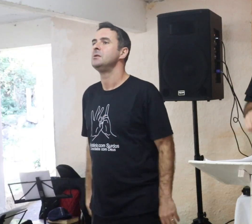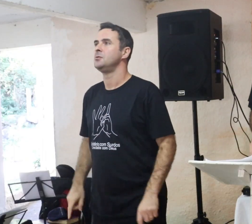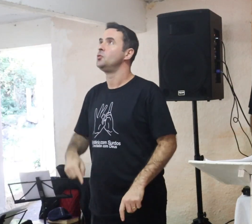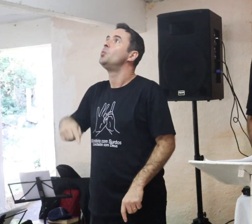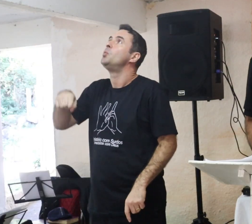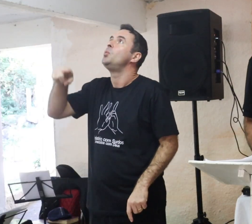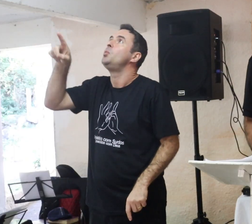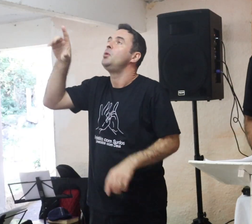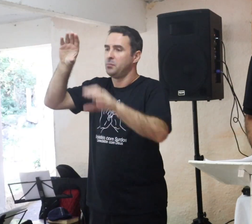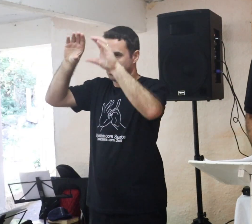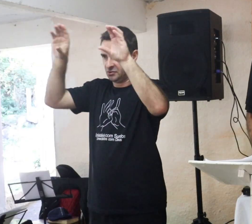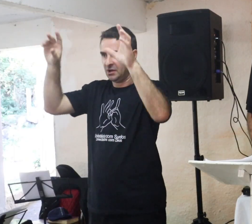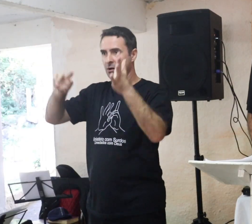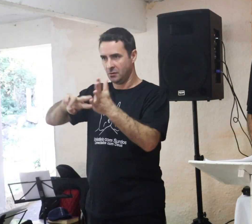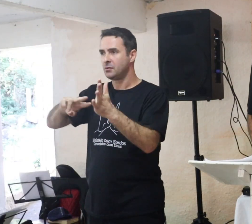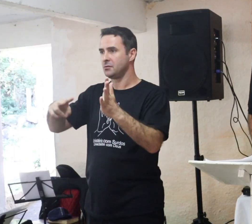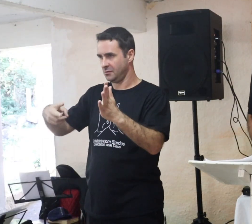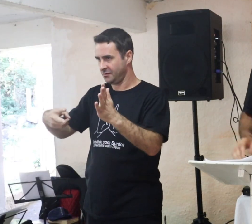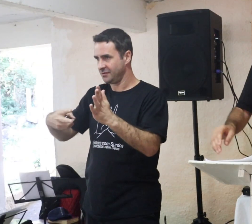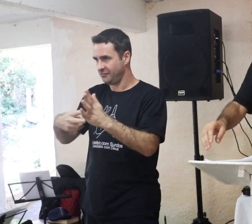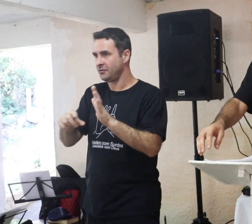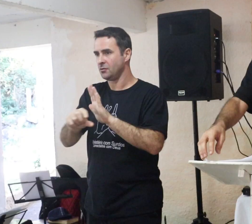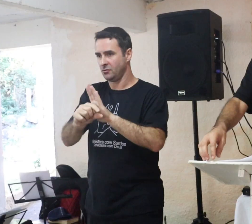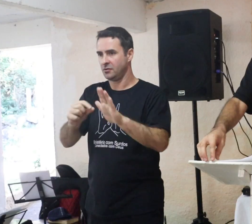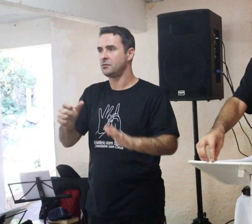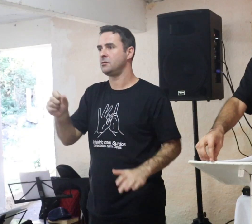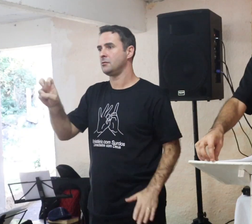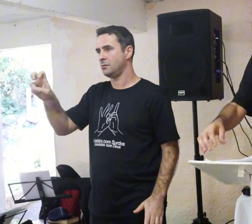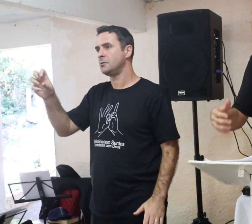que ele está falando aí no versículo 50,